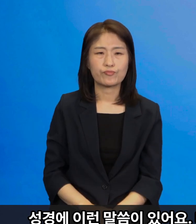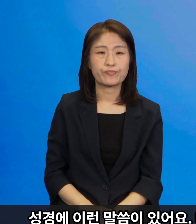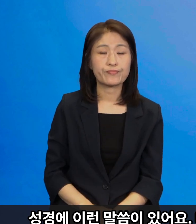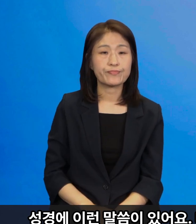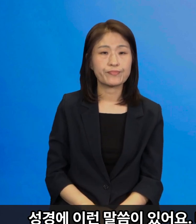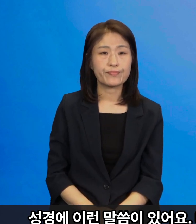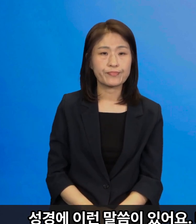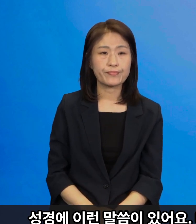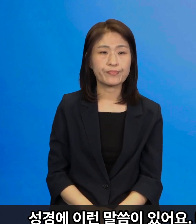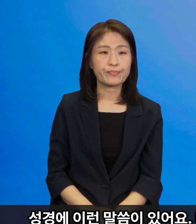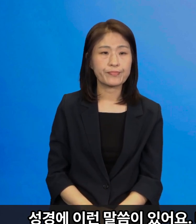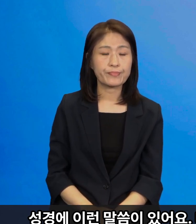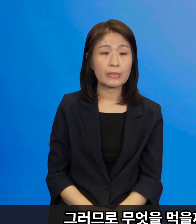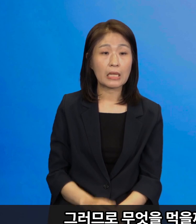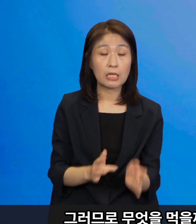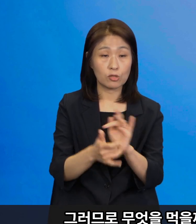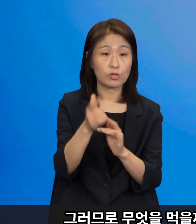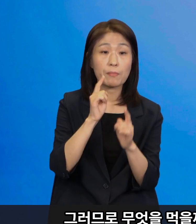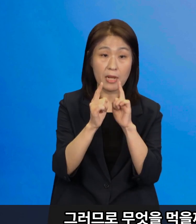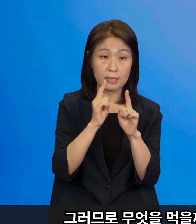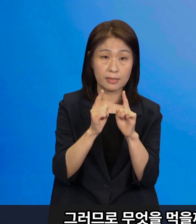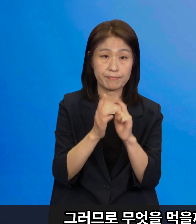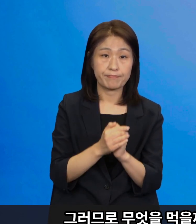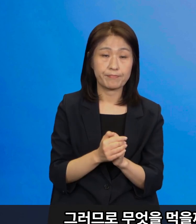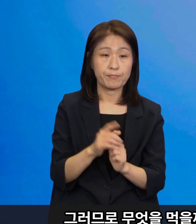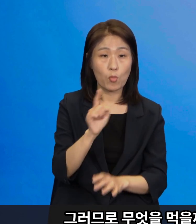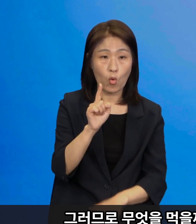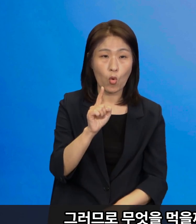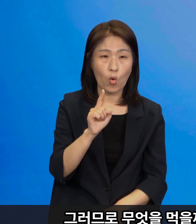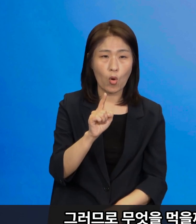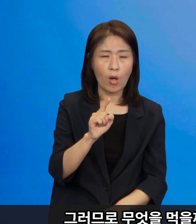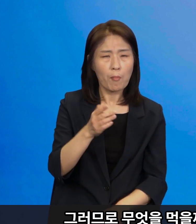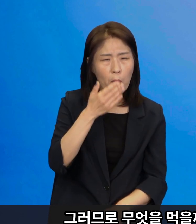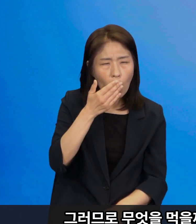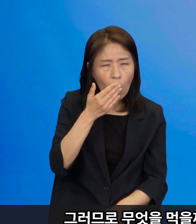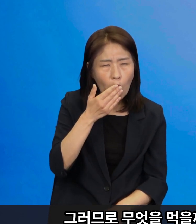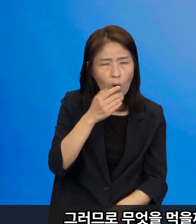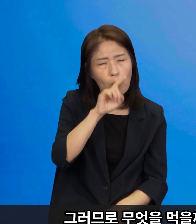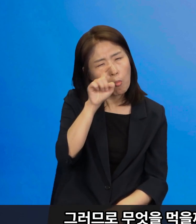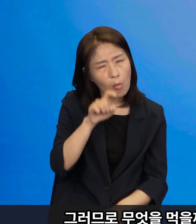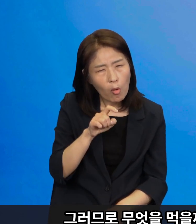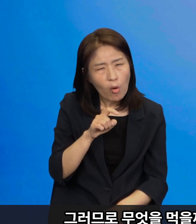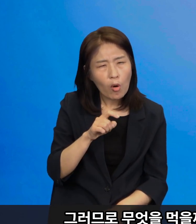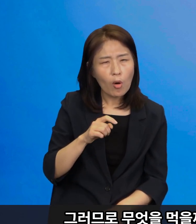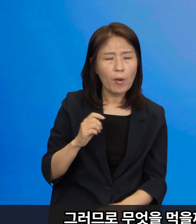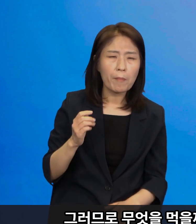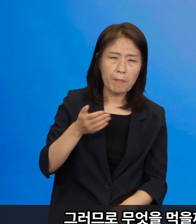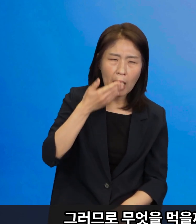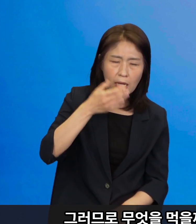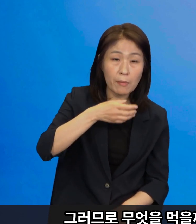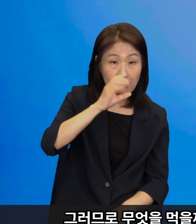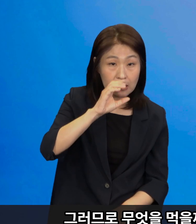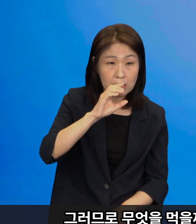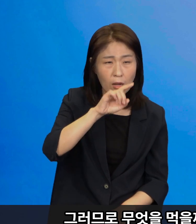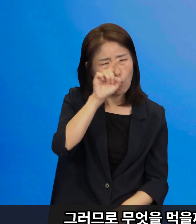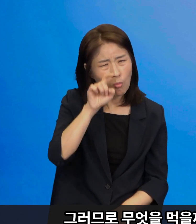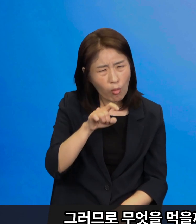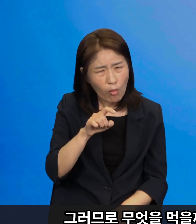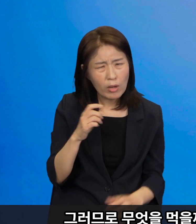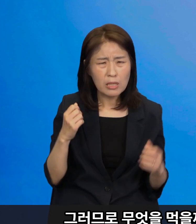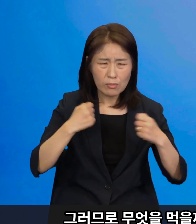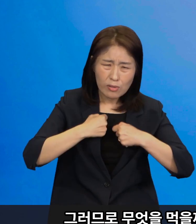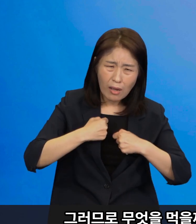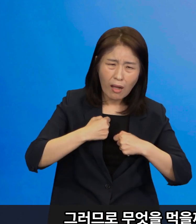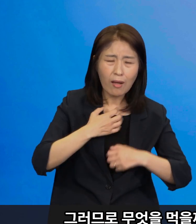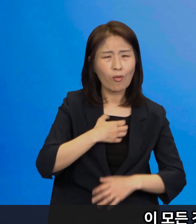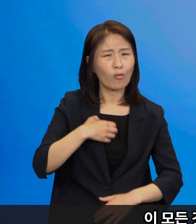6장 31절에 예수님 말씀입니다. 그러므로 무엇을 먹을까, 마실까, 입을까 걱정하지